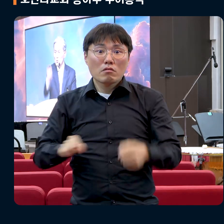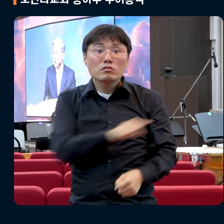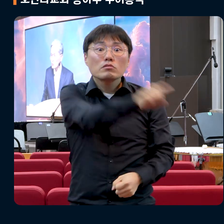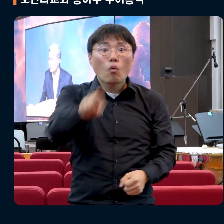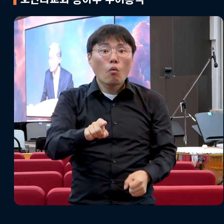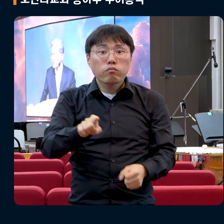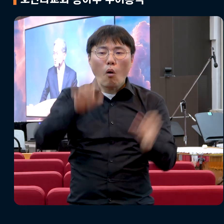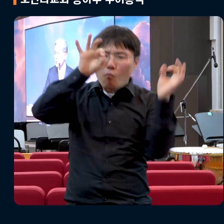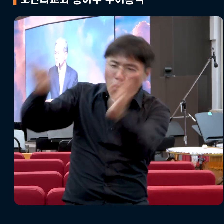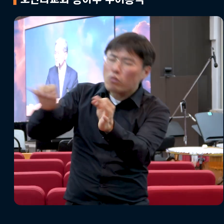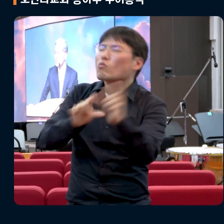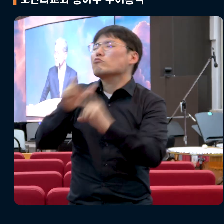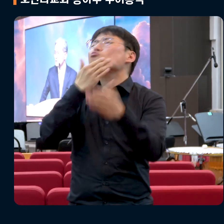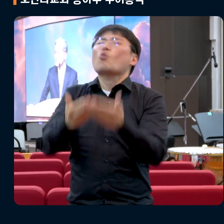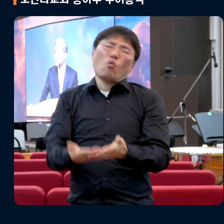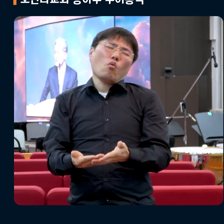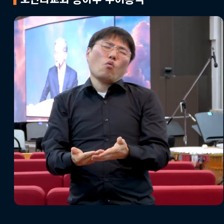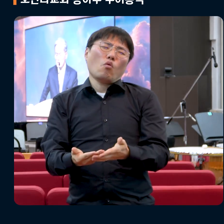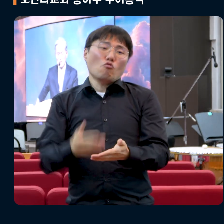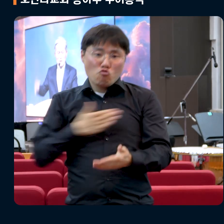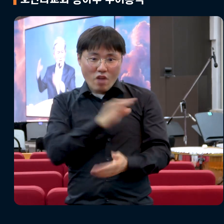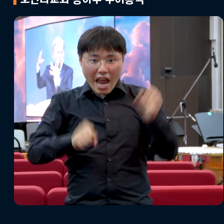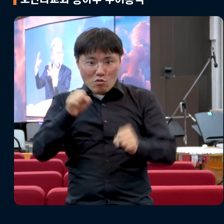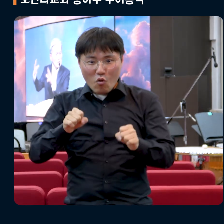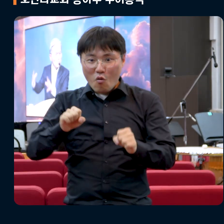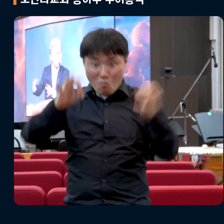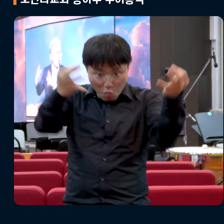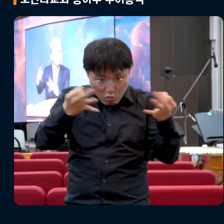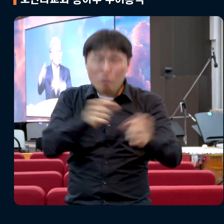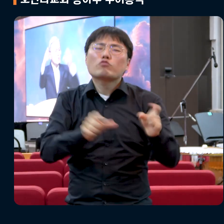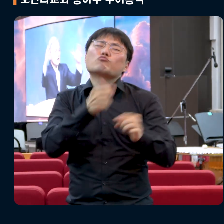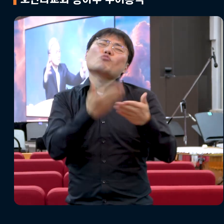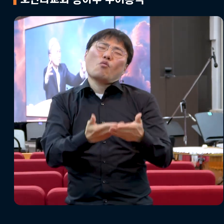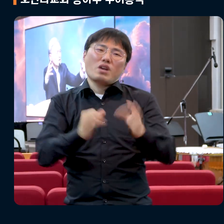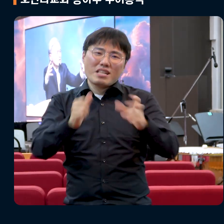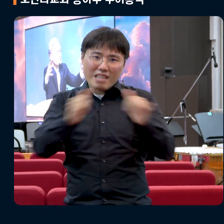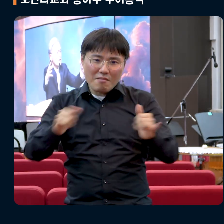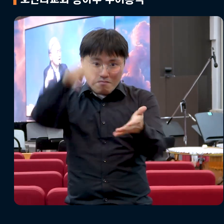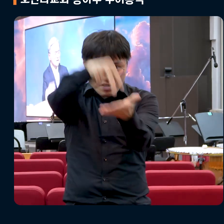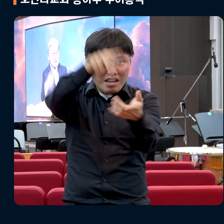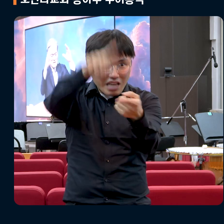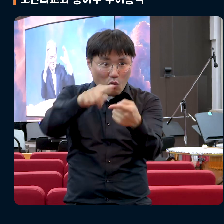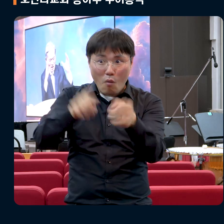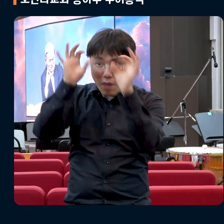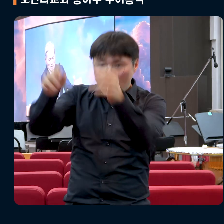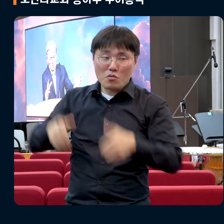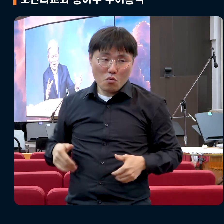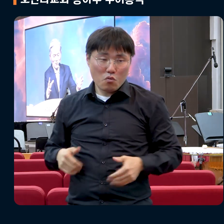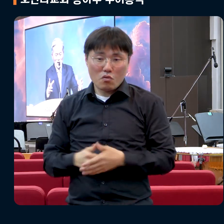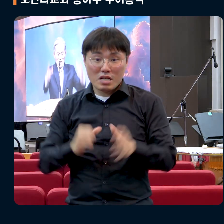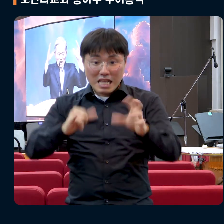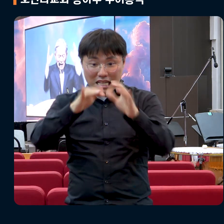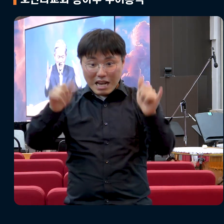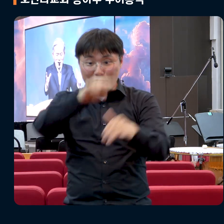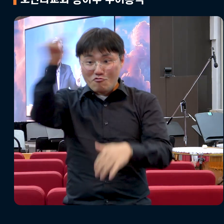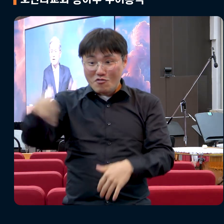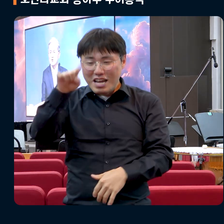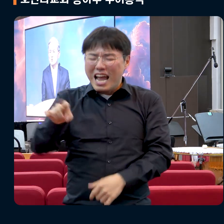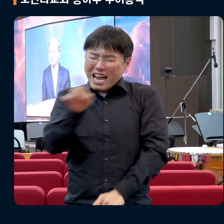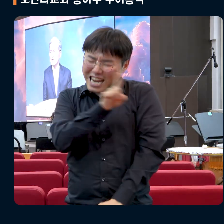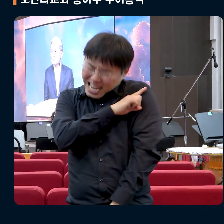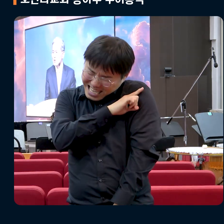했으니까 그들이 어떻게 보느냐가 더 중요한 거죠. 세상 사람이 보는 관점으로 해석을 해야 되는데, 세상 사람들